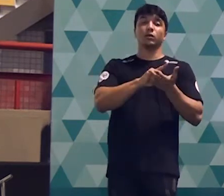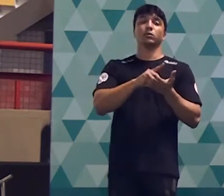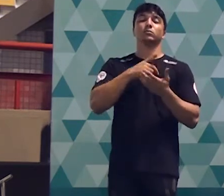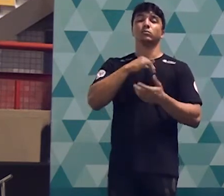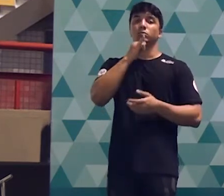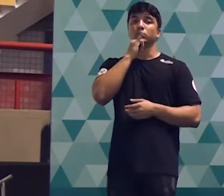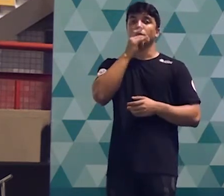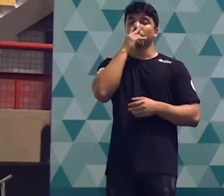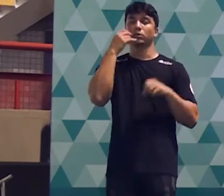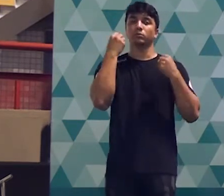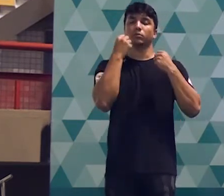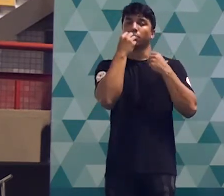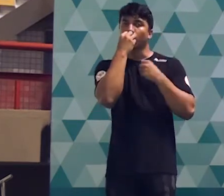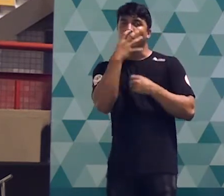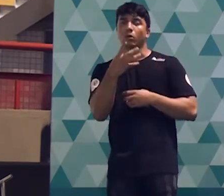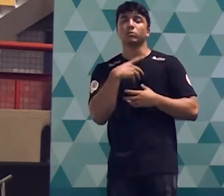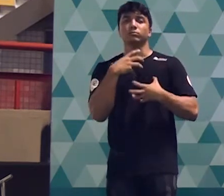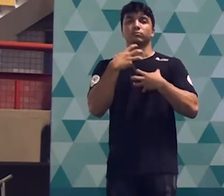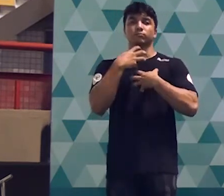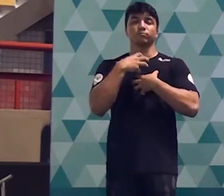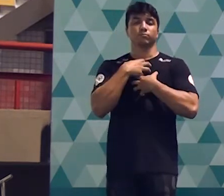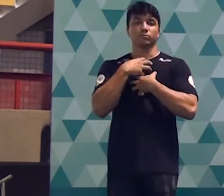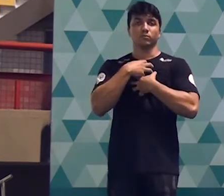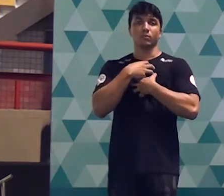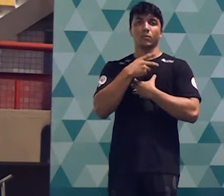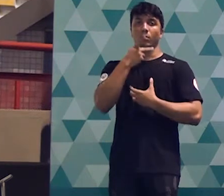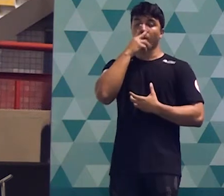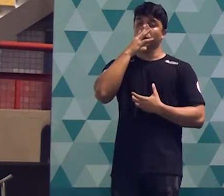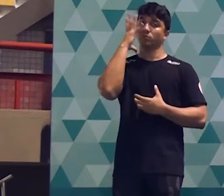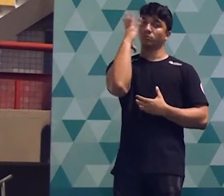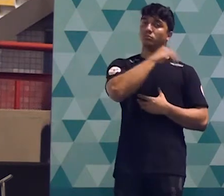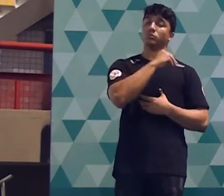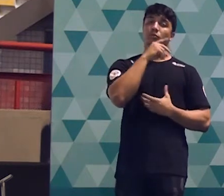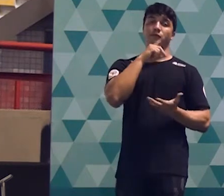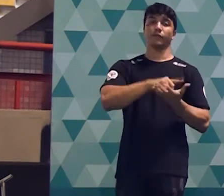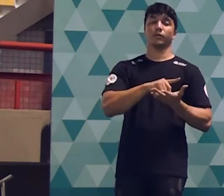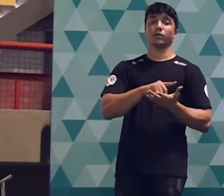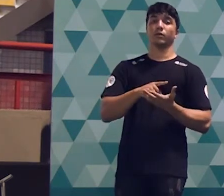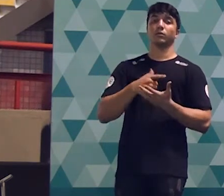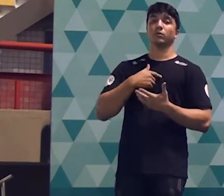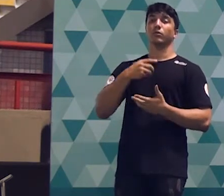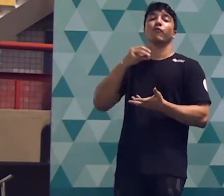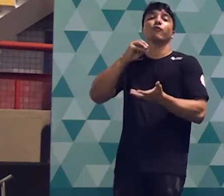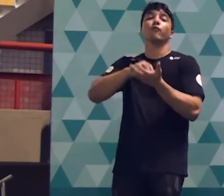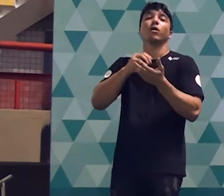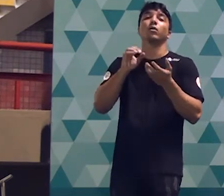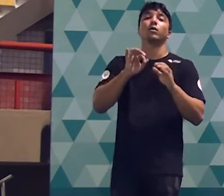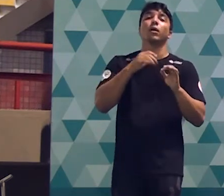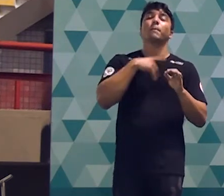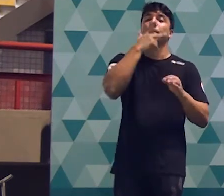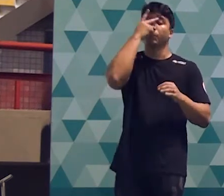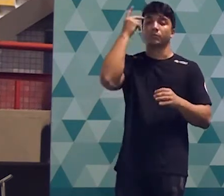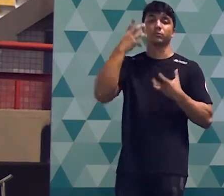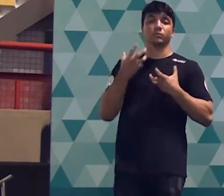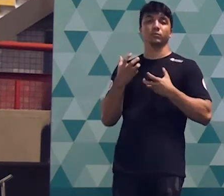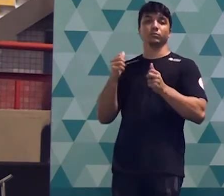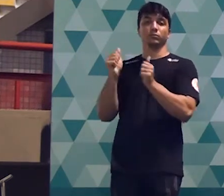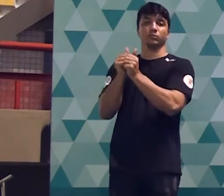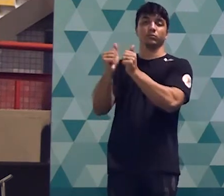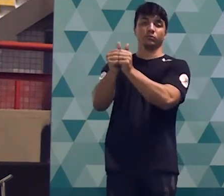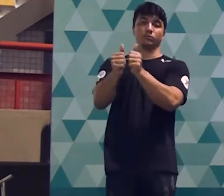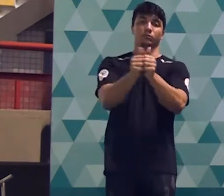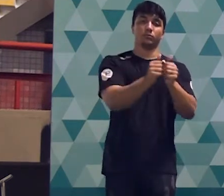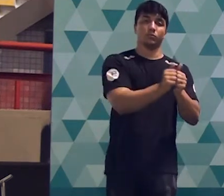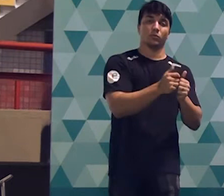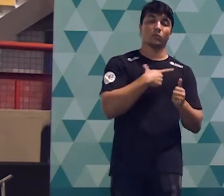tem uma energia boa, quando você é uma pessoa boa, você é uma pessoa tão linda, que não falta quem queira estar com você, não falta